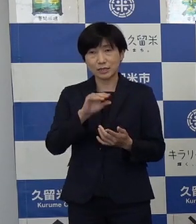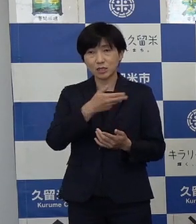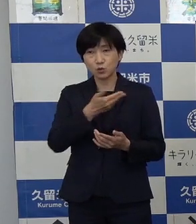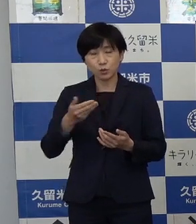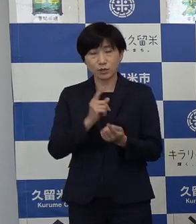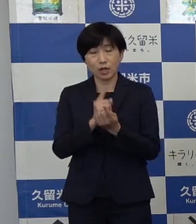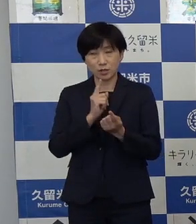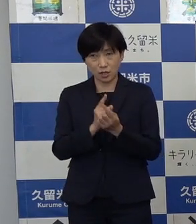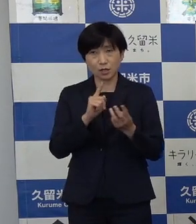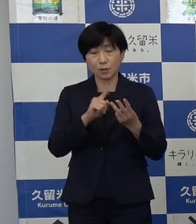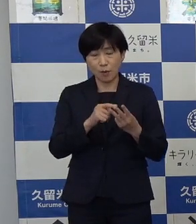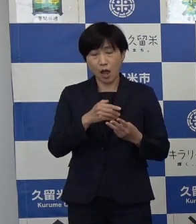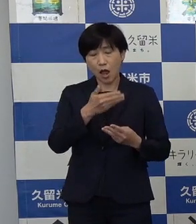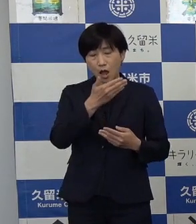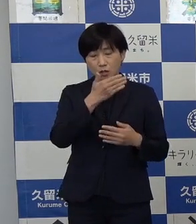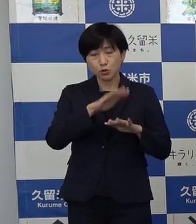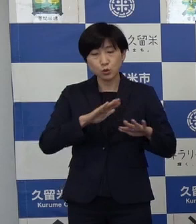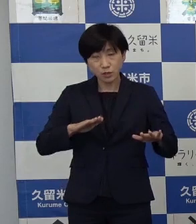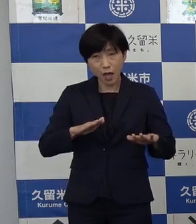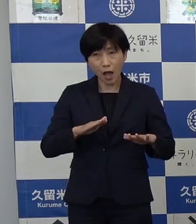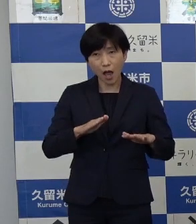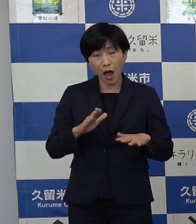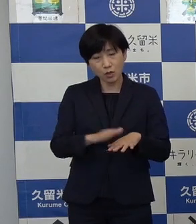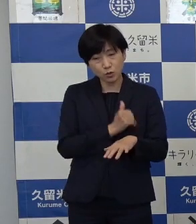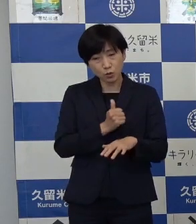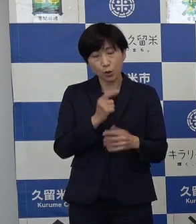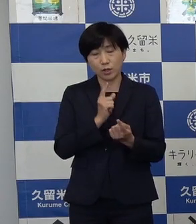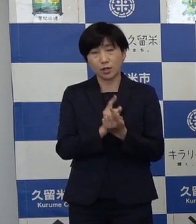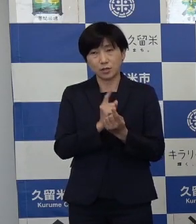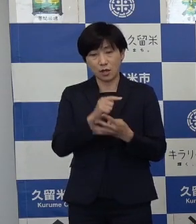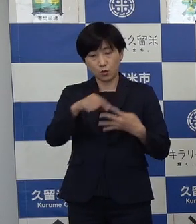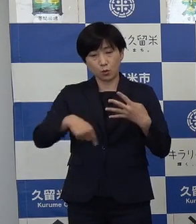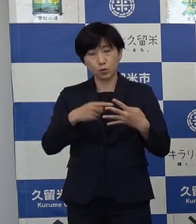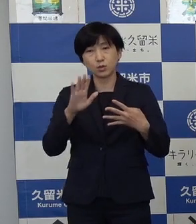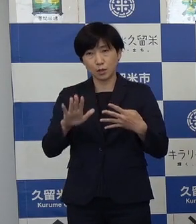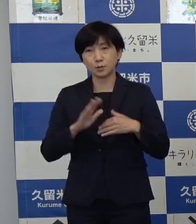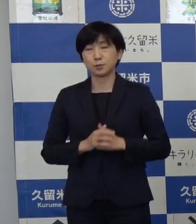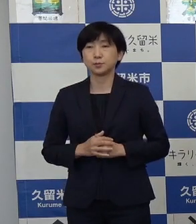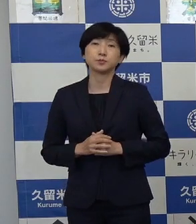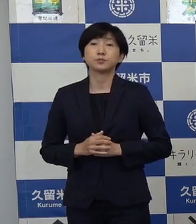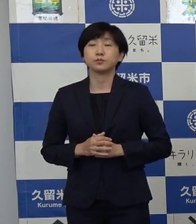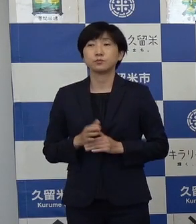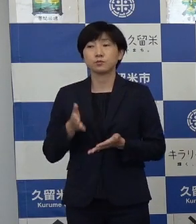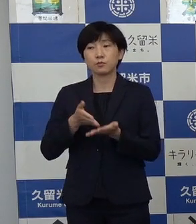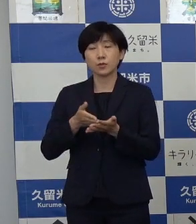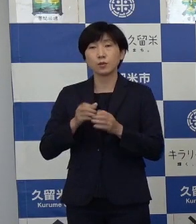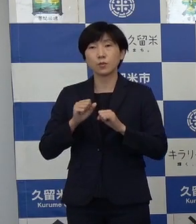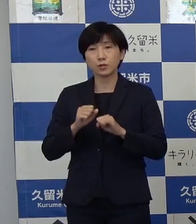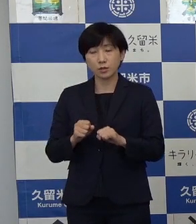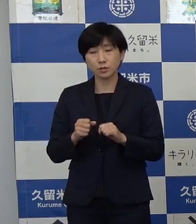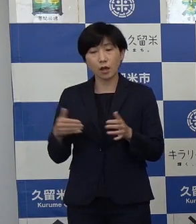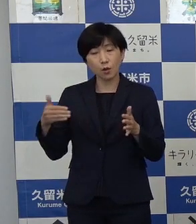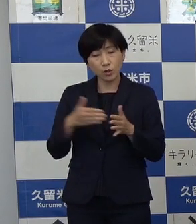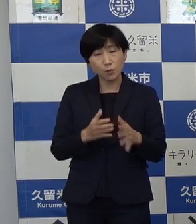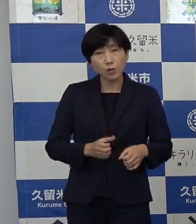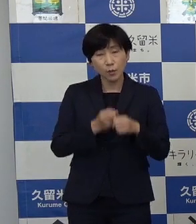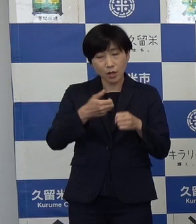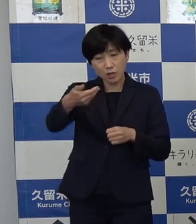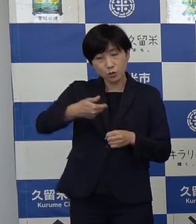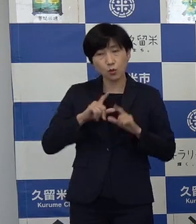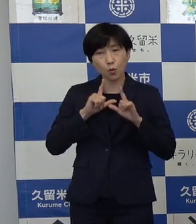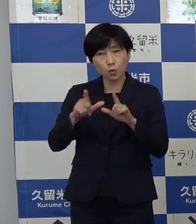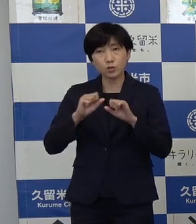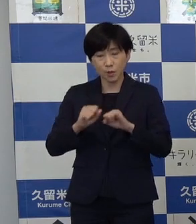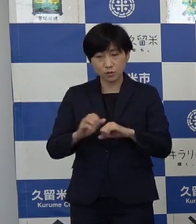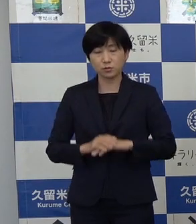ニアアスリート支援についての4項目でございます。もしでご説明差し上げまして、最後にまとめて質疑を受けしたい